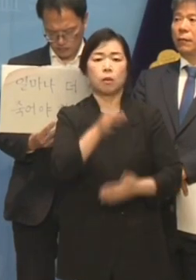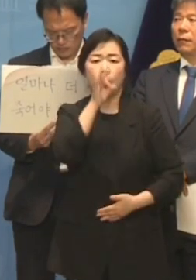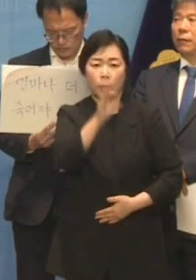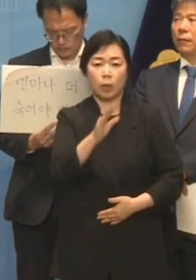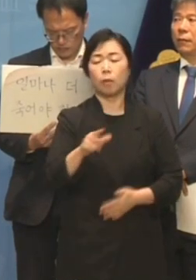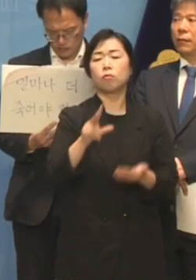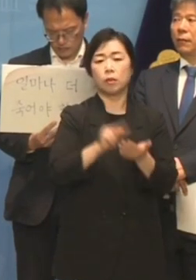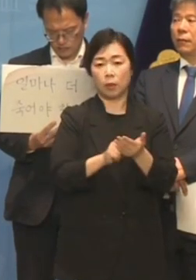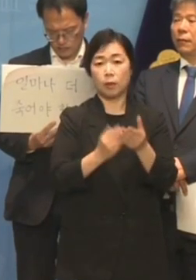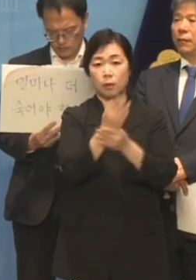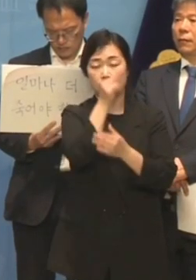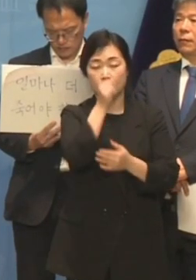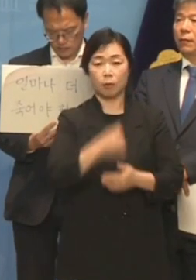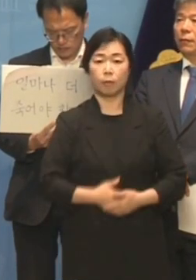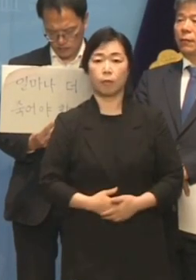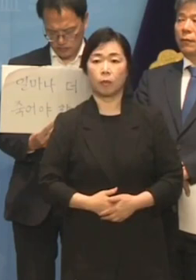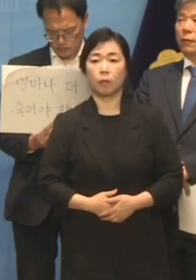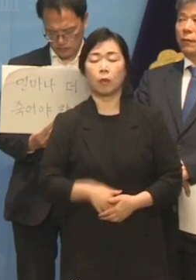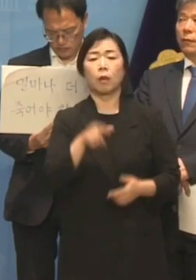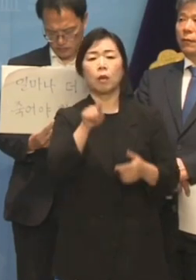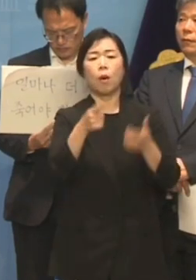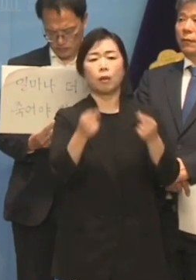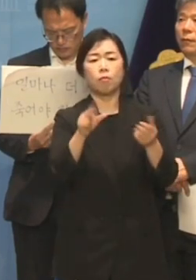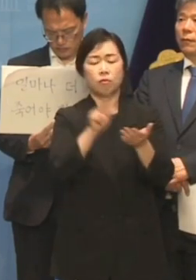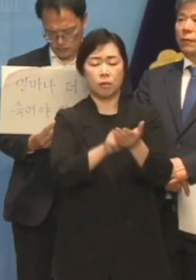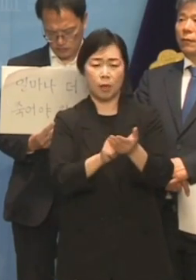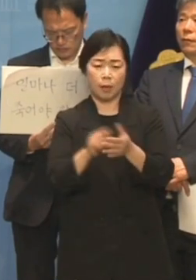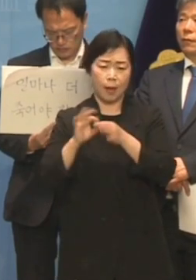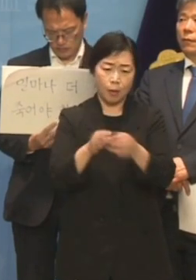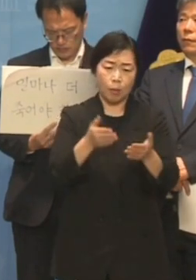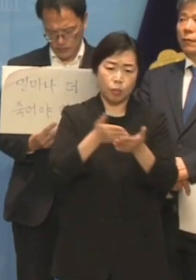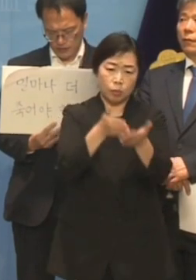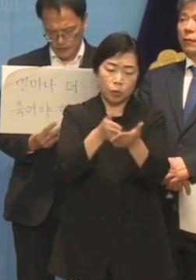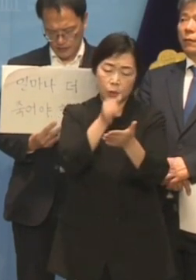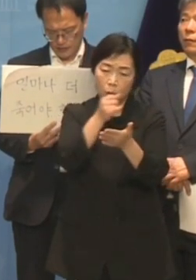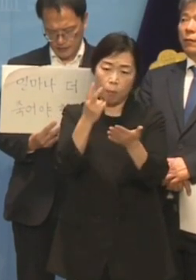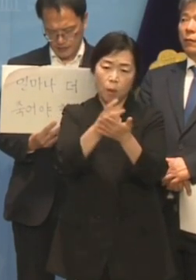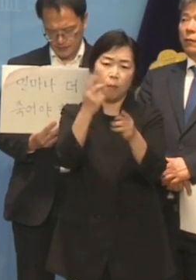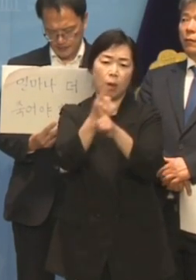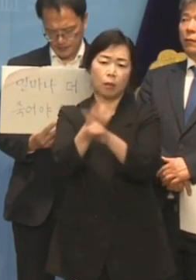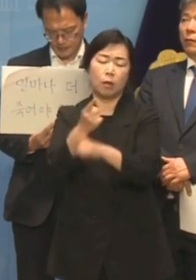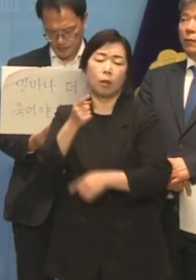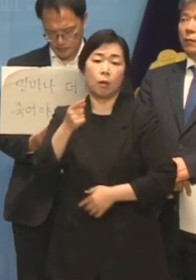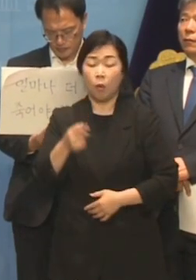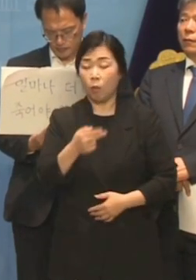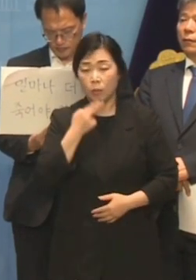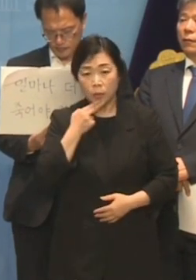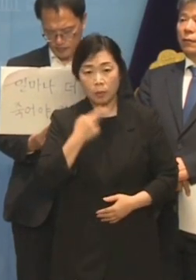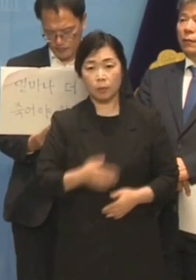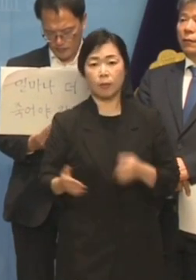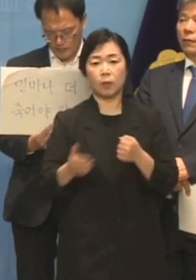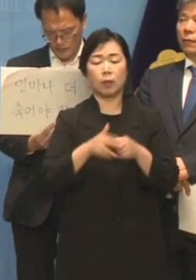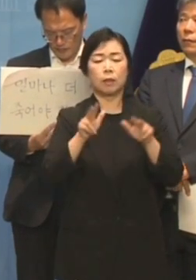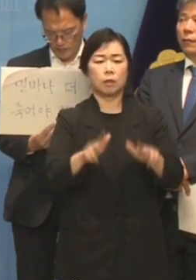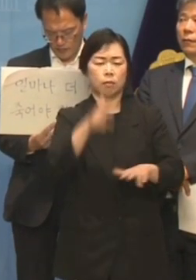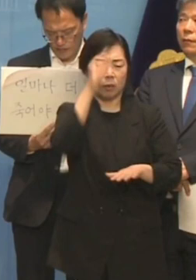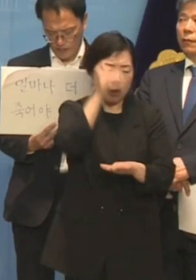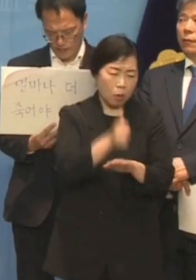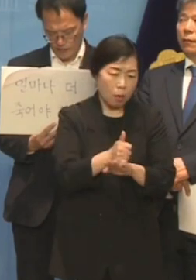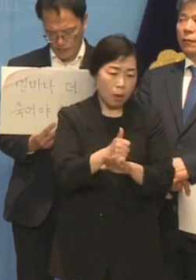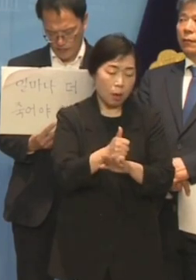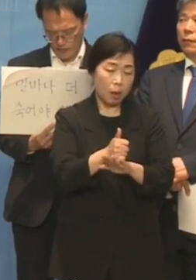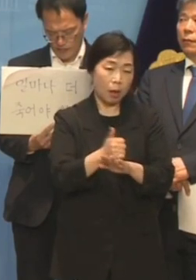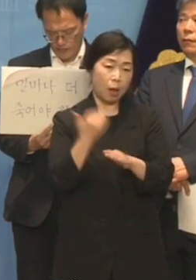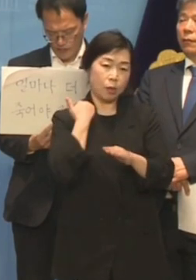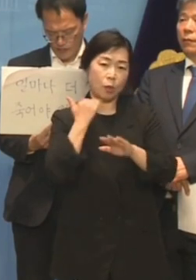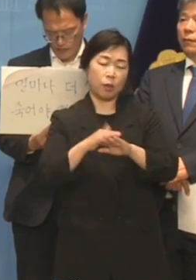문제에 대한 제기는 계속 있어 왔습니다. 그러나 하나도 바뀐 것이 없었고 그래서 지금 전세사기